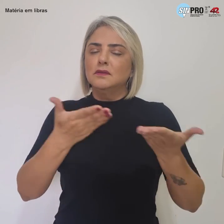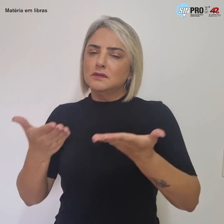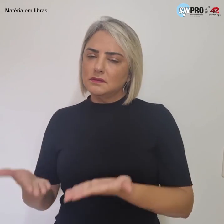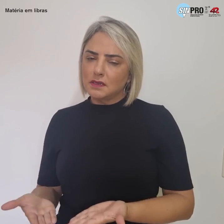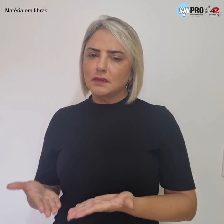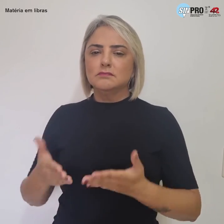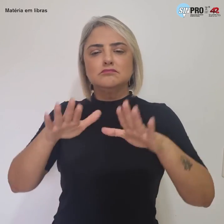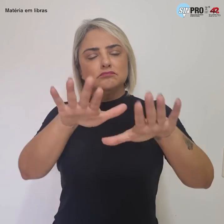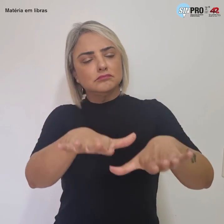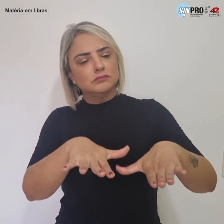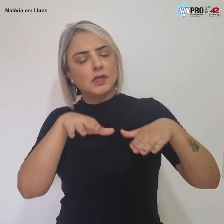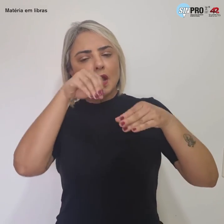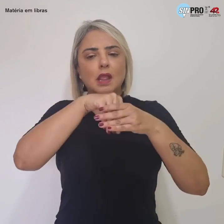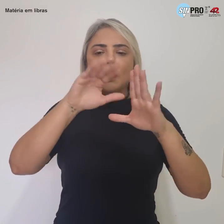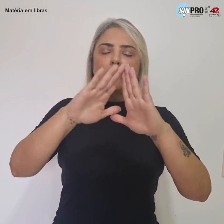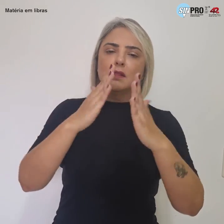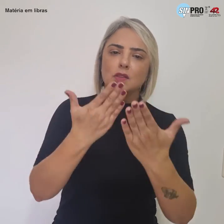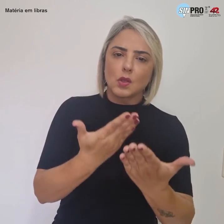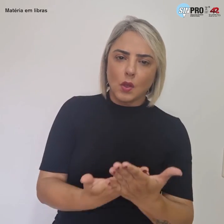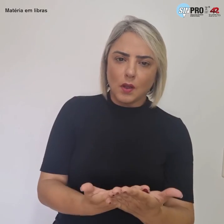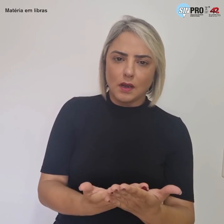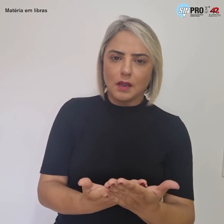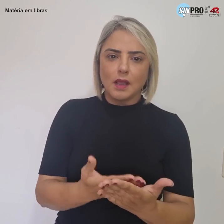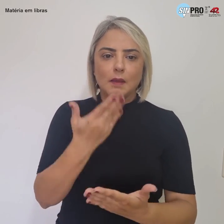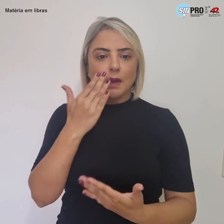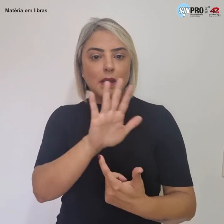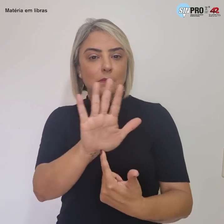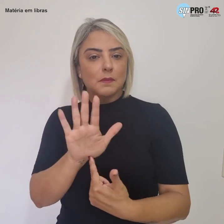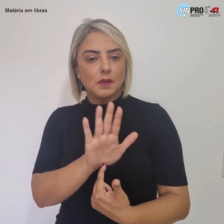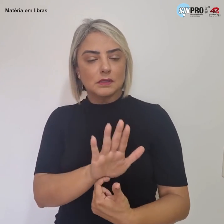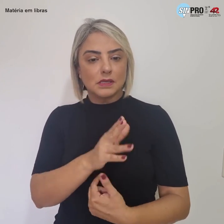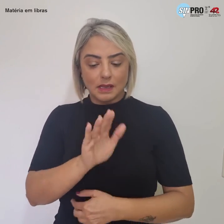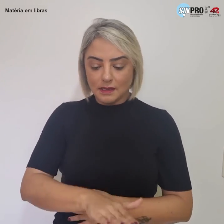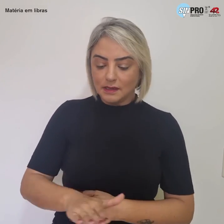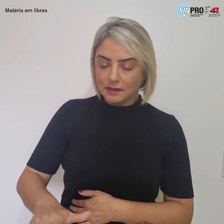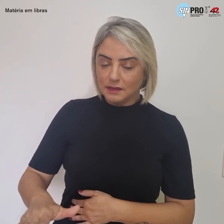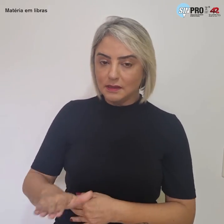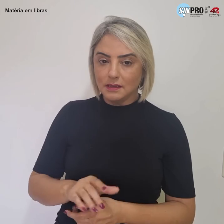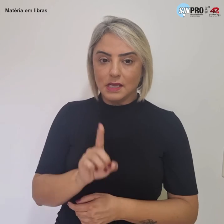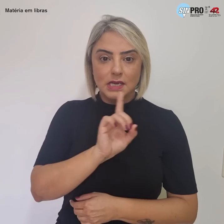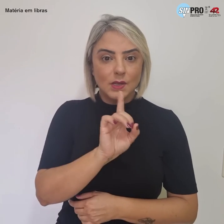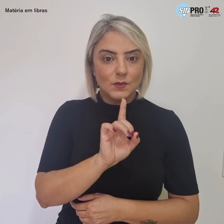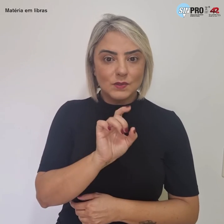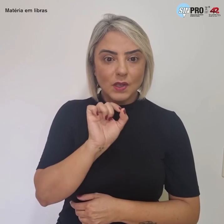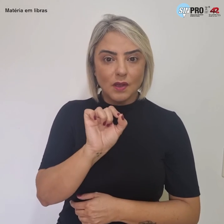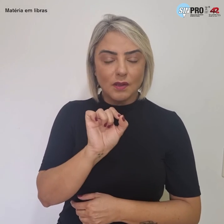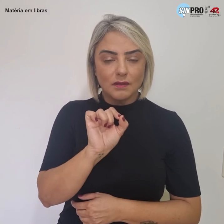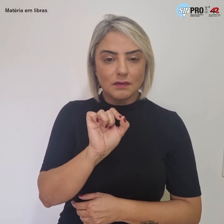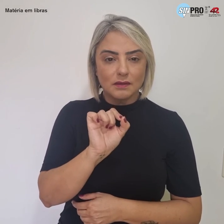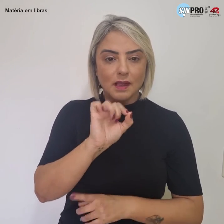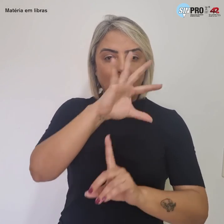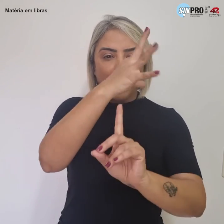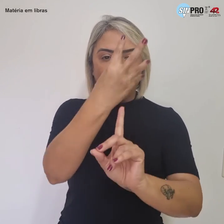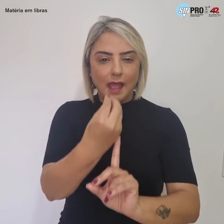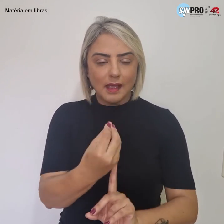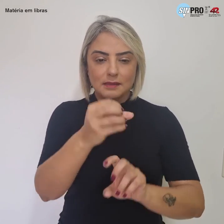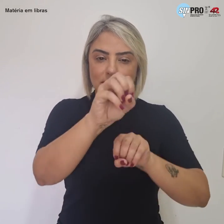esse evento para dentro da escola para mostrar para a criança não só como arte e educação,